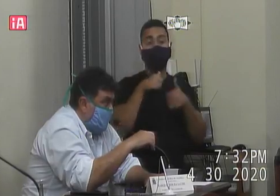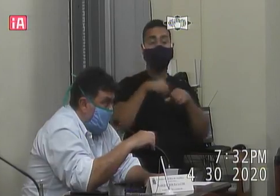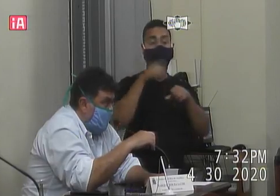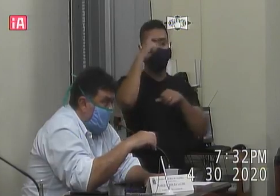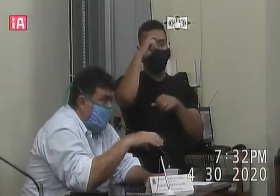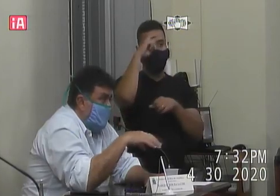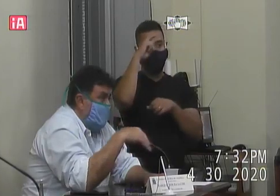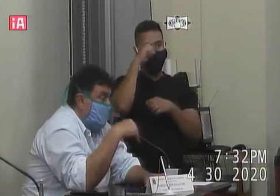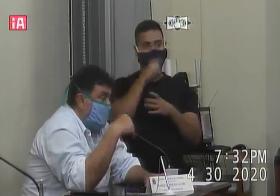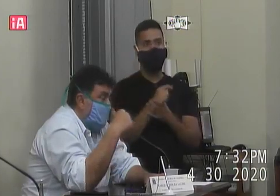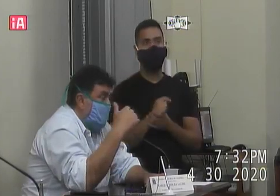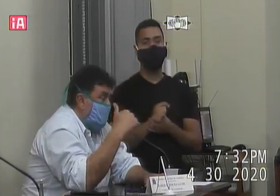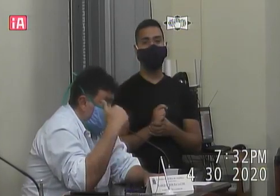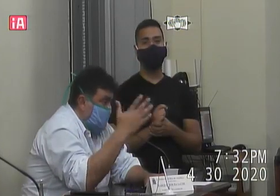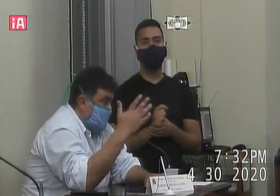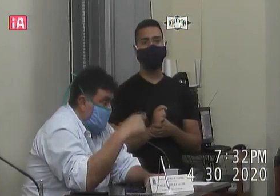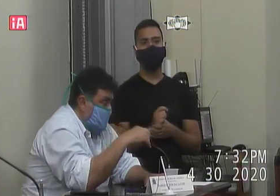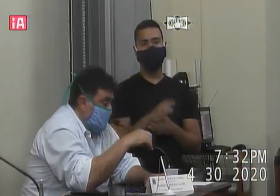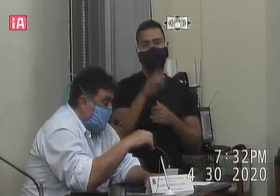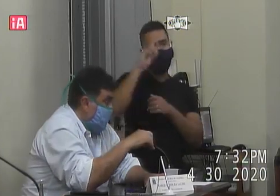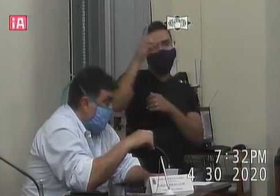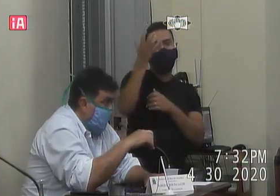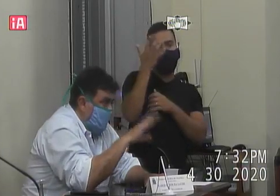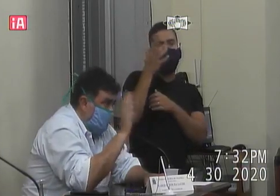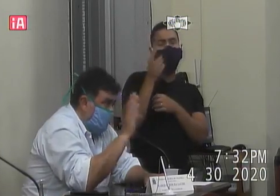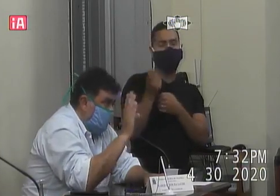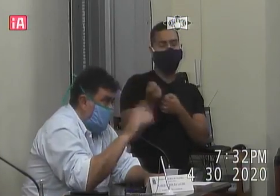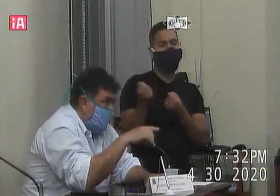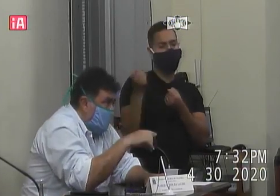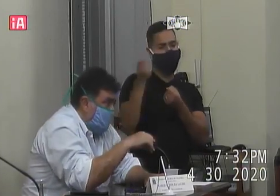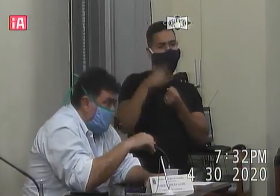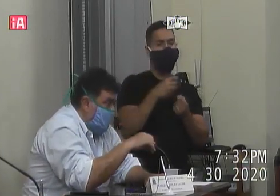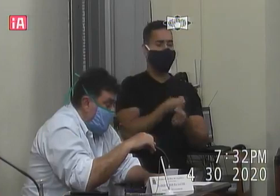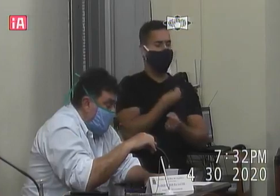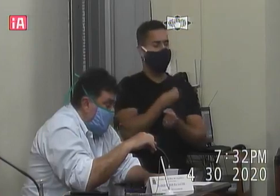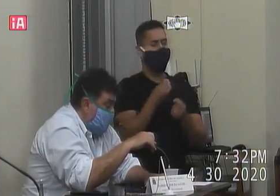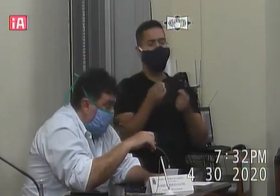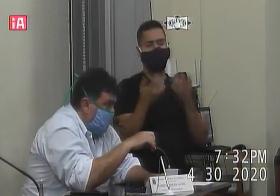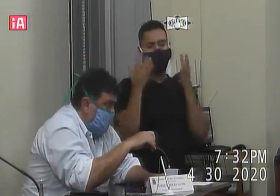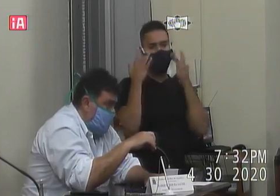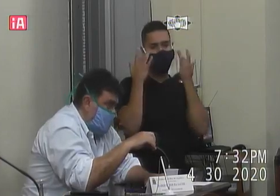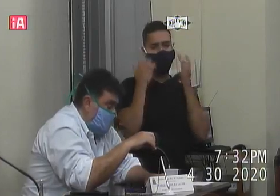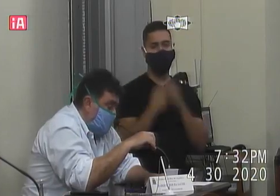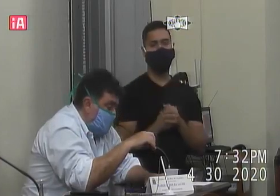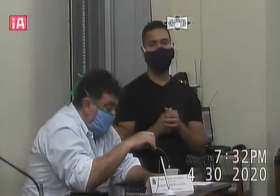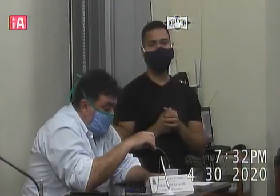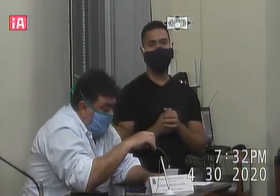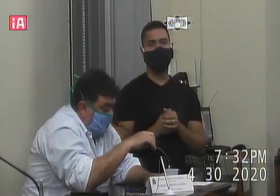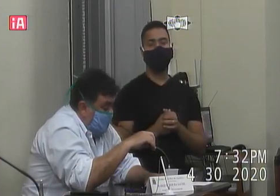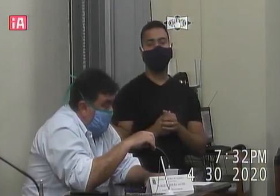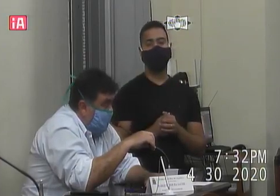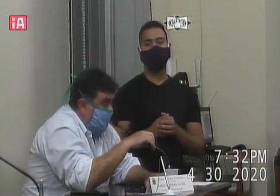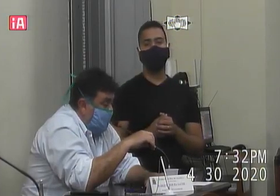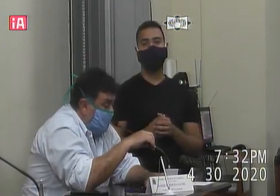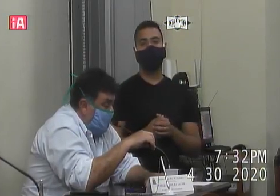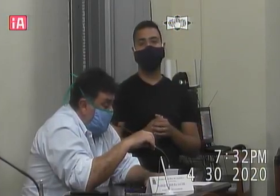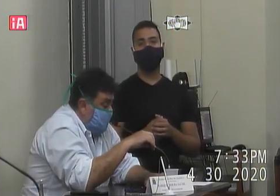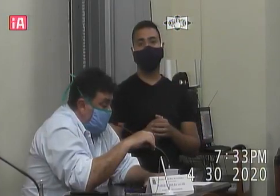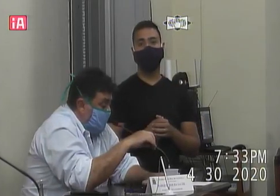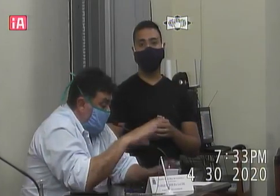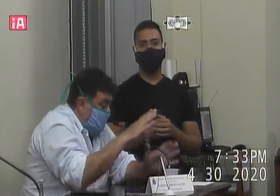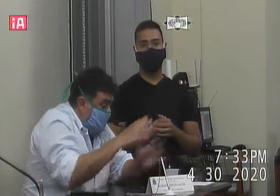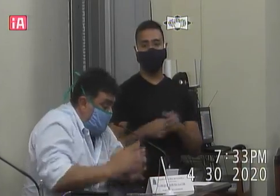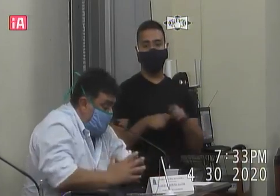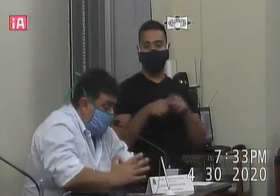unidade hospitalar, e, se Deus quiser, vai se recuperar como todos aqueles que estão ali, em nome de Jesus. E a gente fica